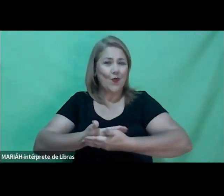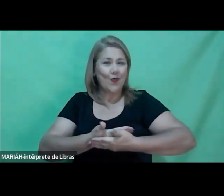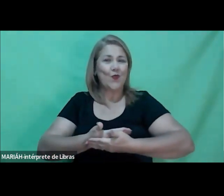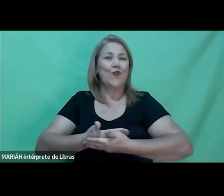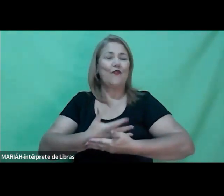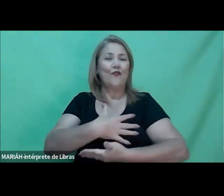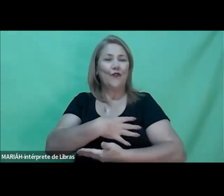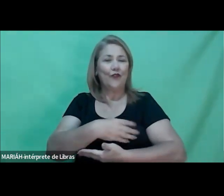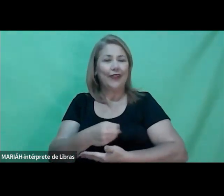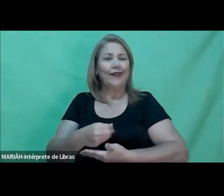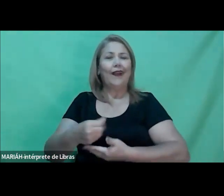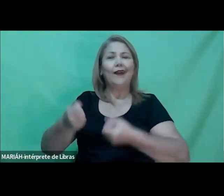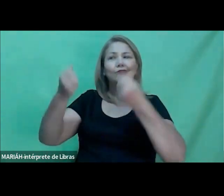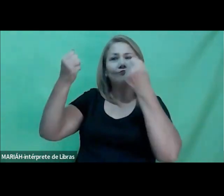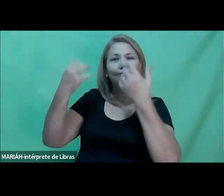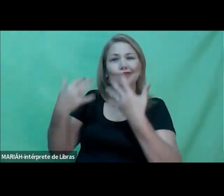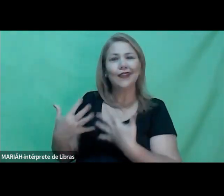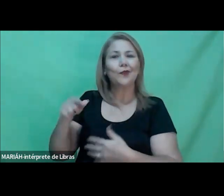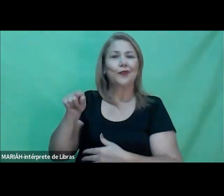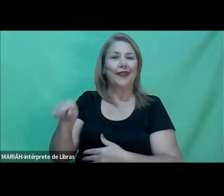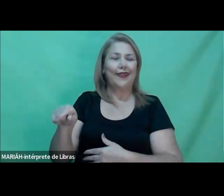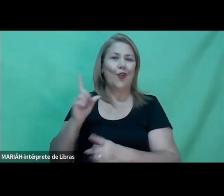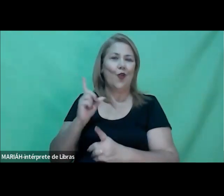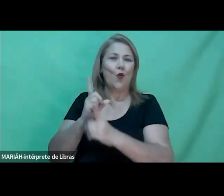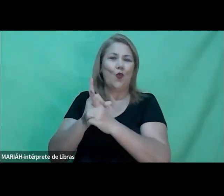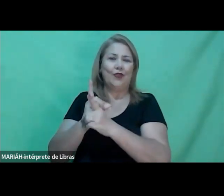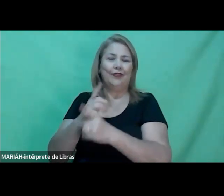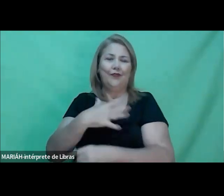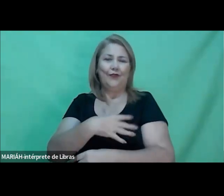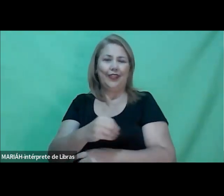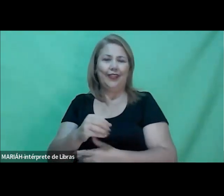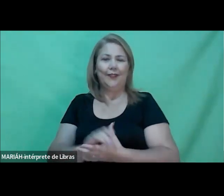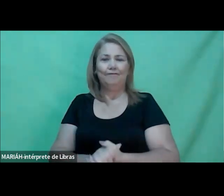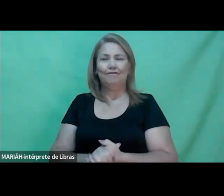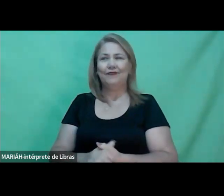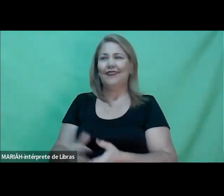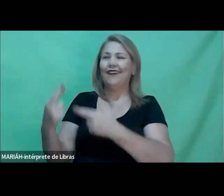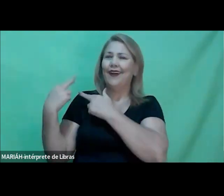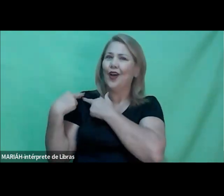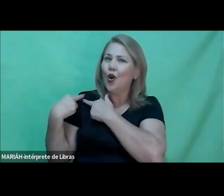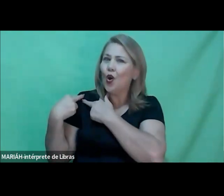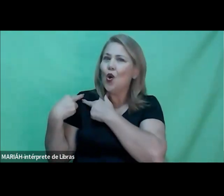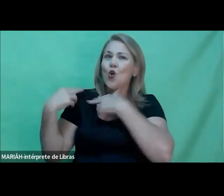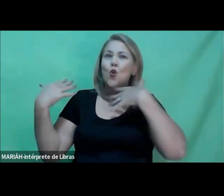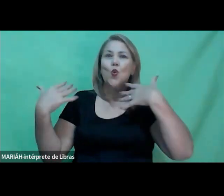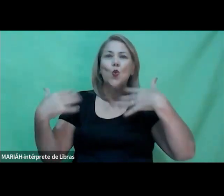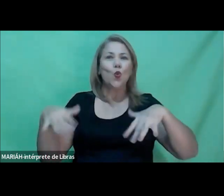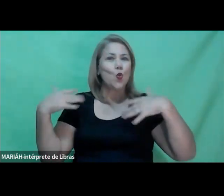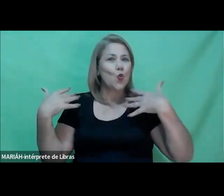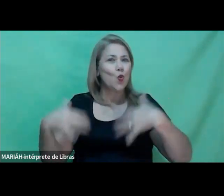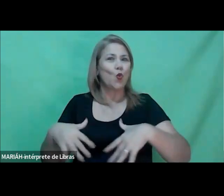se la describía Mm qué responsabilidad tan